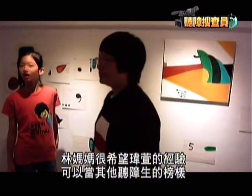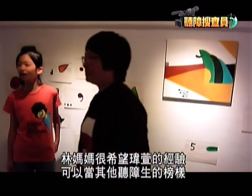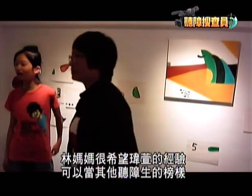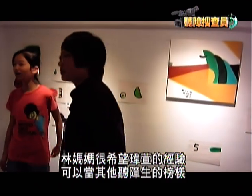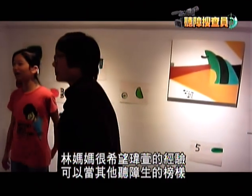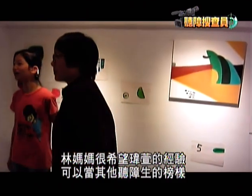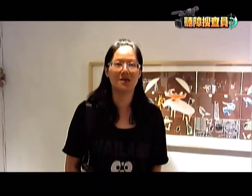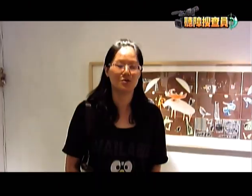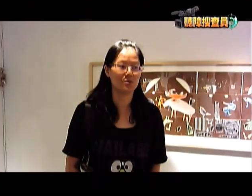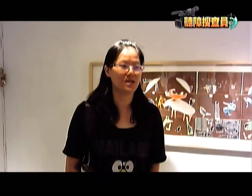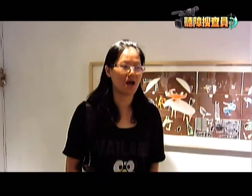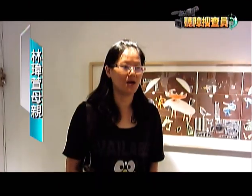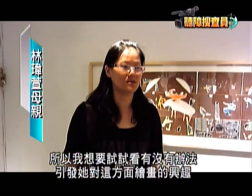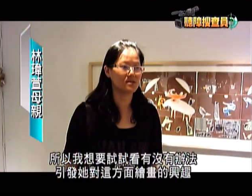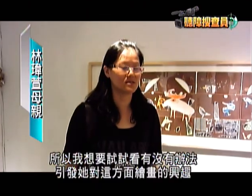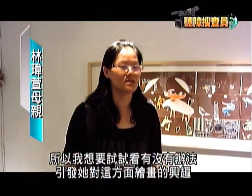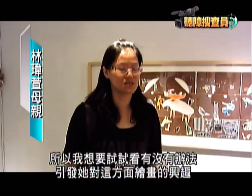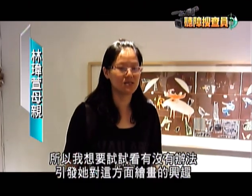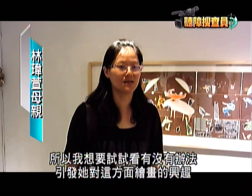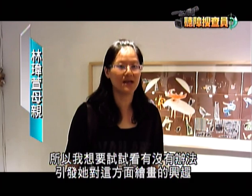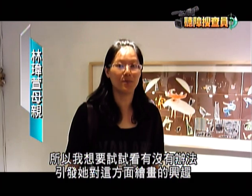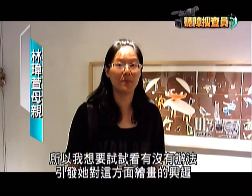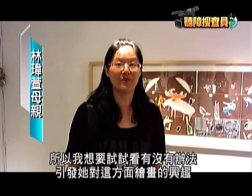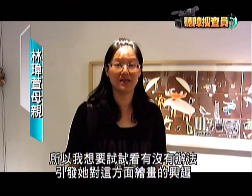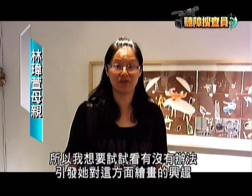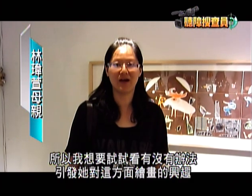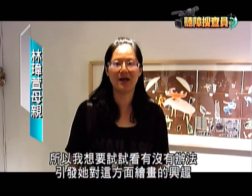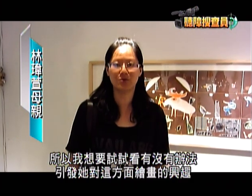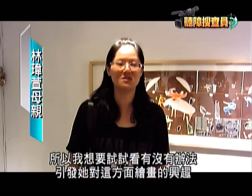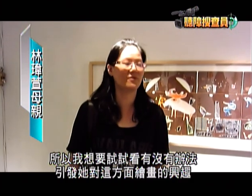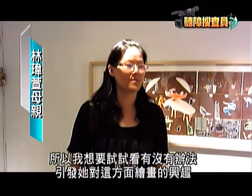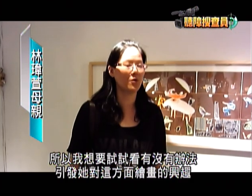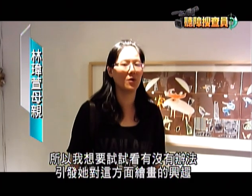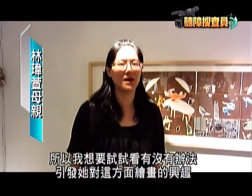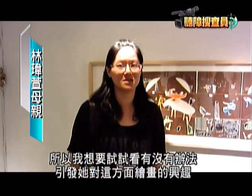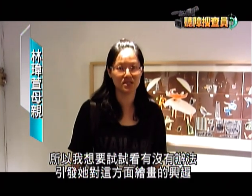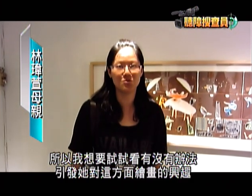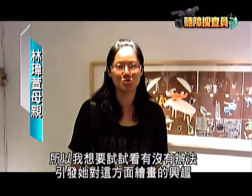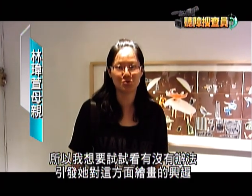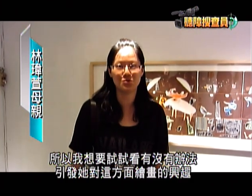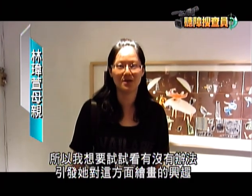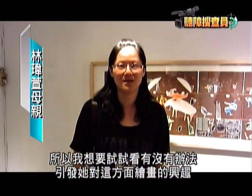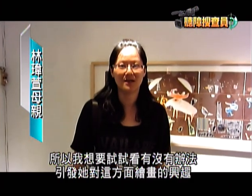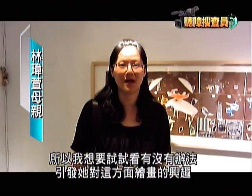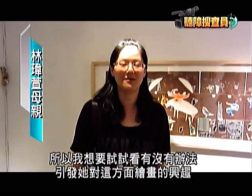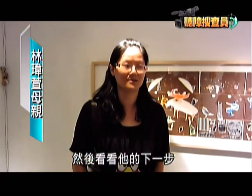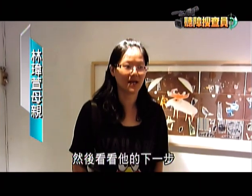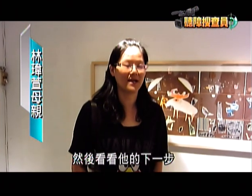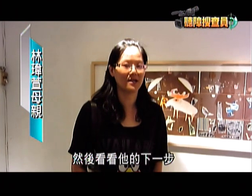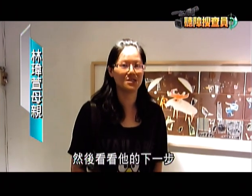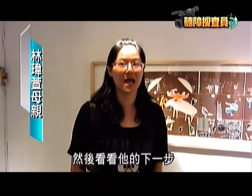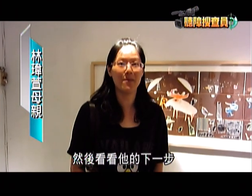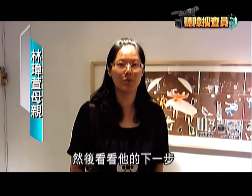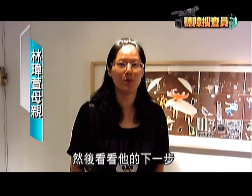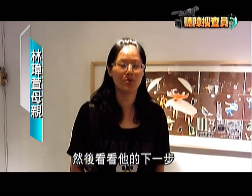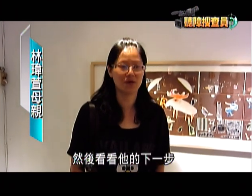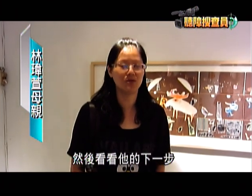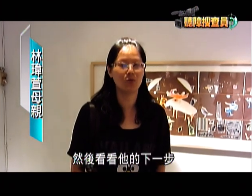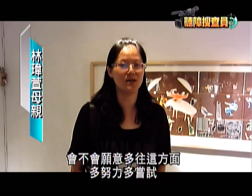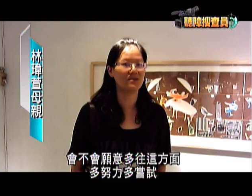样。 就想要试试看有没有办法引发他对这方面绘画的兴趣，然后看看他的下一步会不会愿意多往这